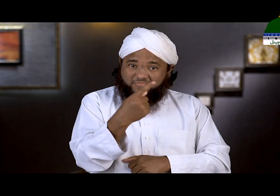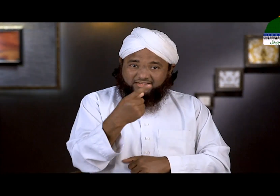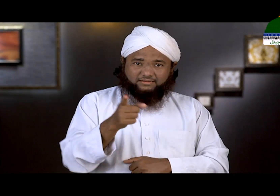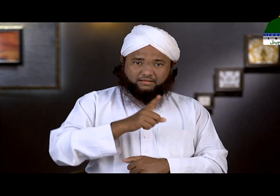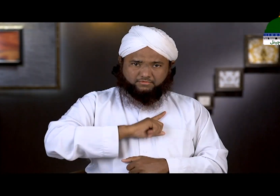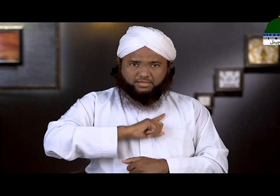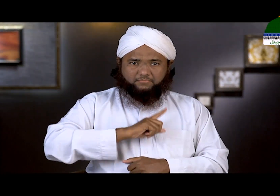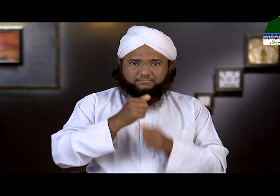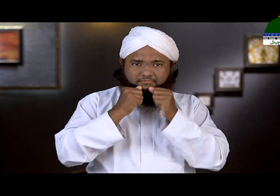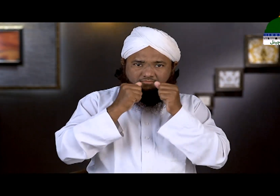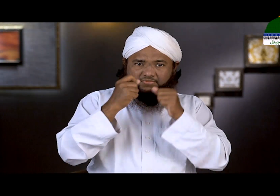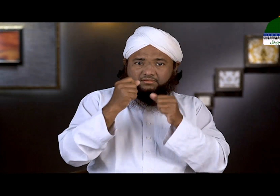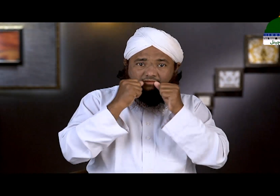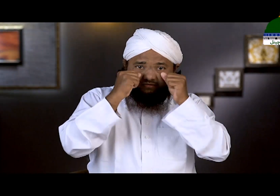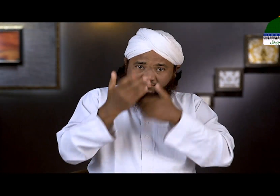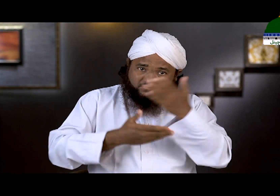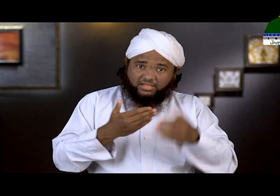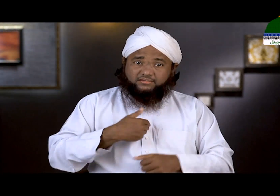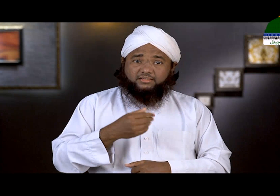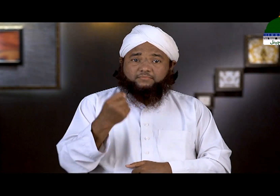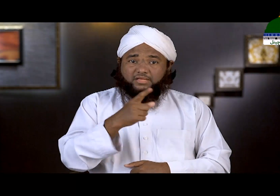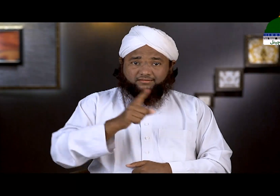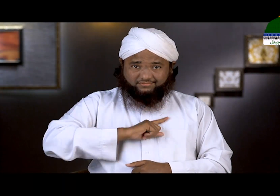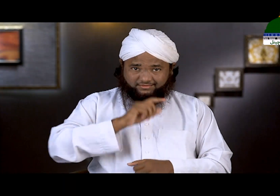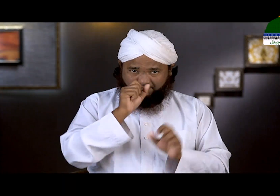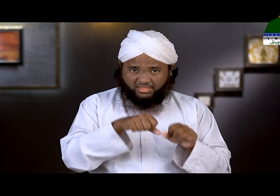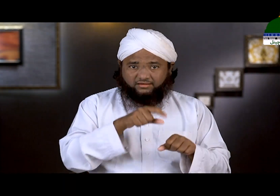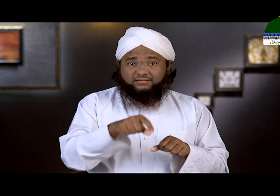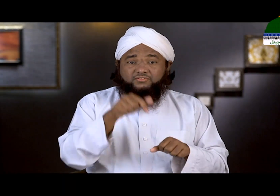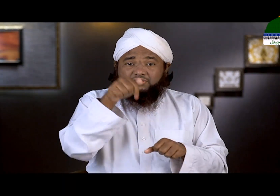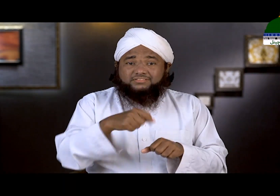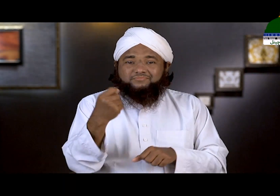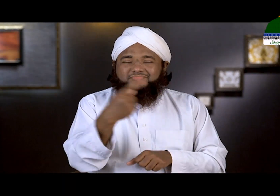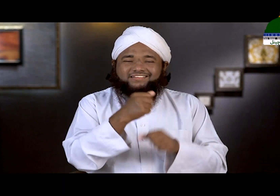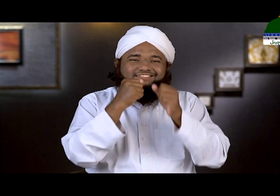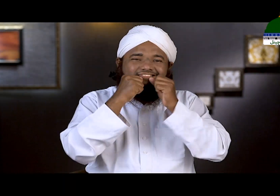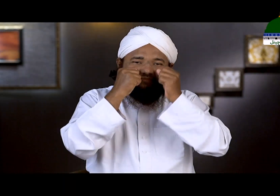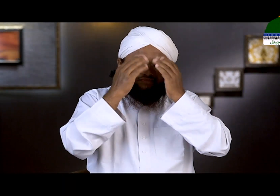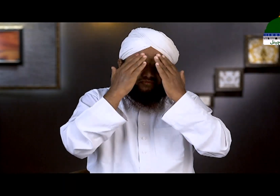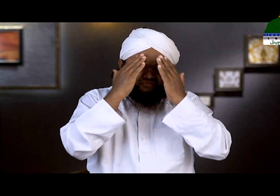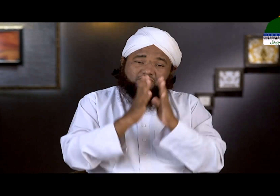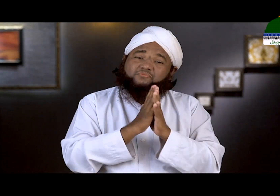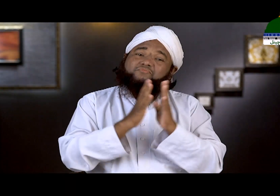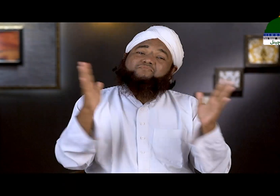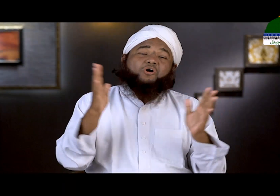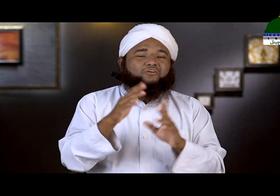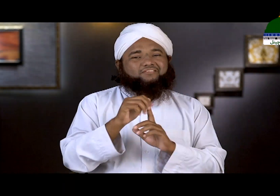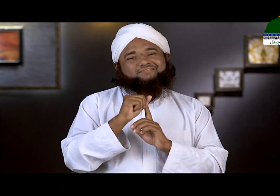لیے اس میں درود پاک کی بطور خاص کثرت کی جاتی ہے۔ سرکار غوث اعظم شیخ عبد القادر جیلانی